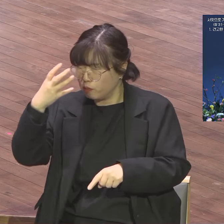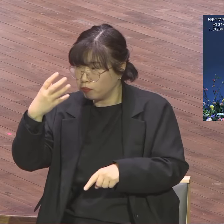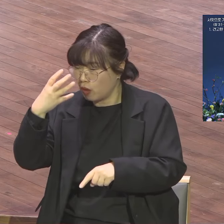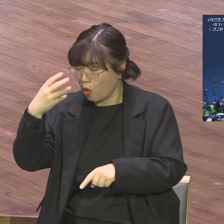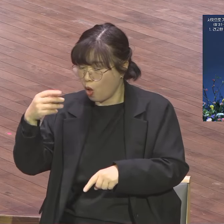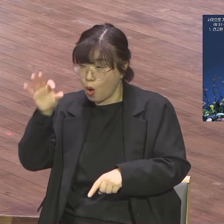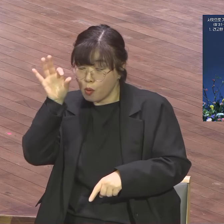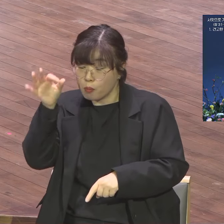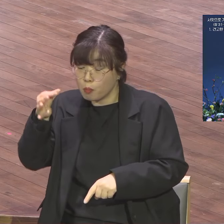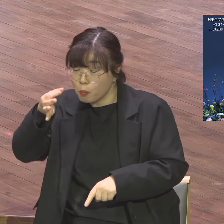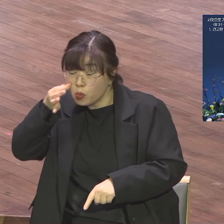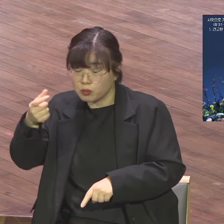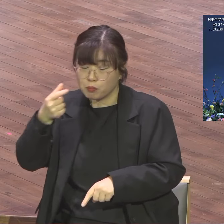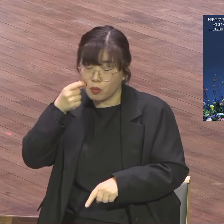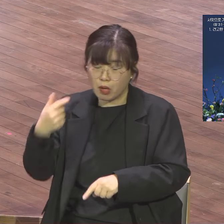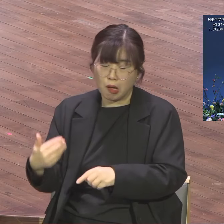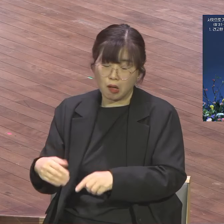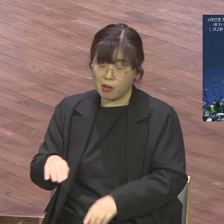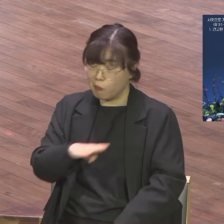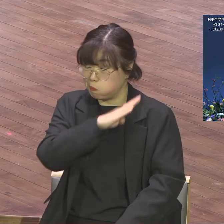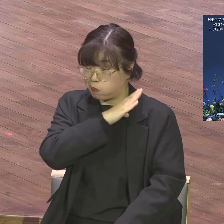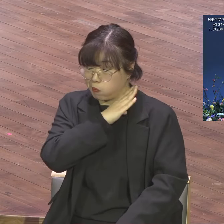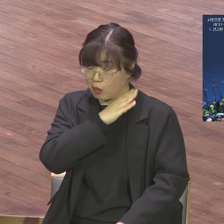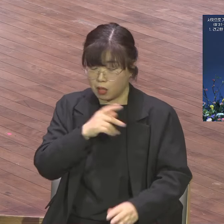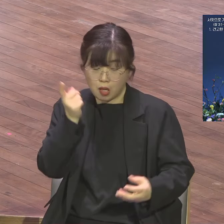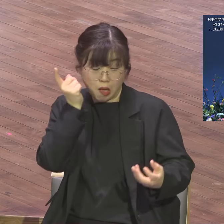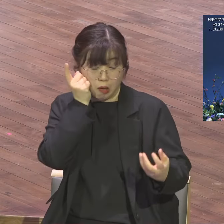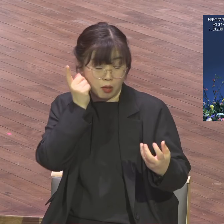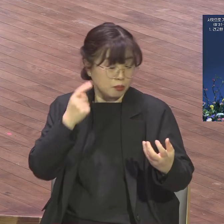전부 눈 깔고 아래로 다